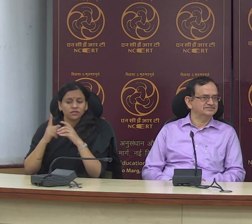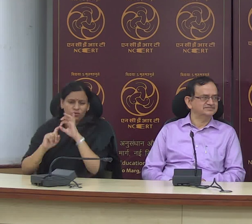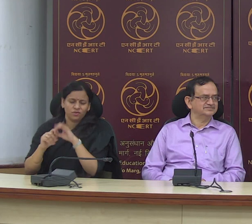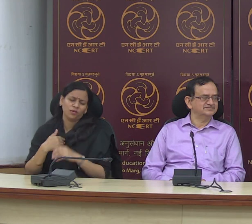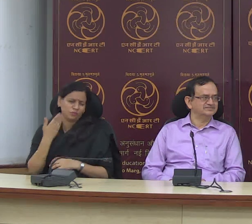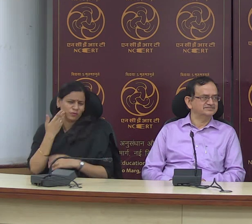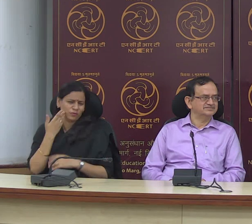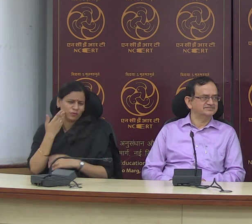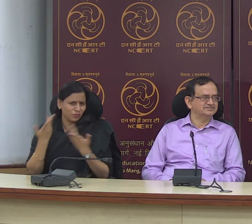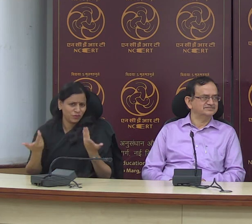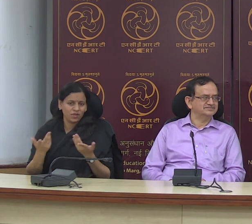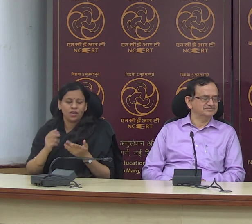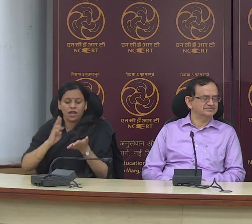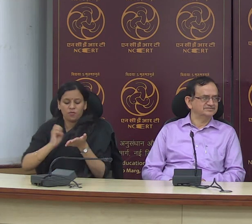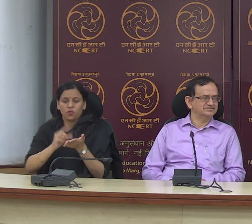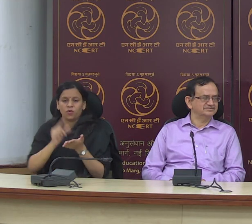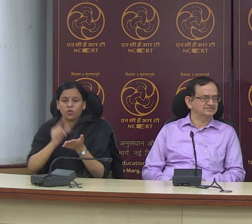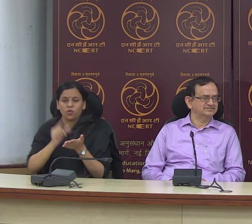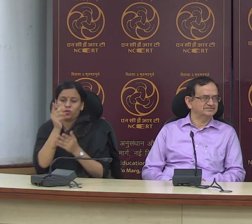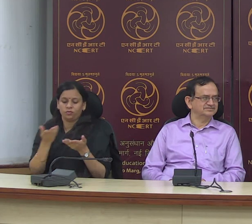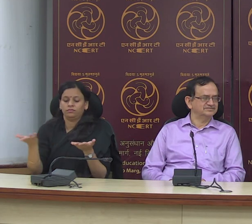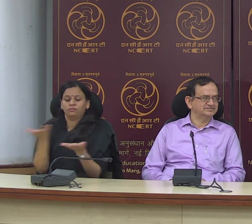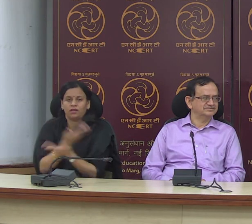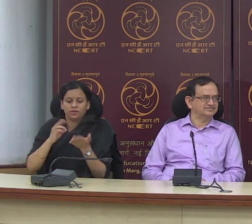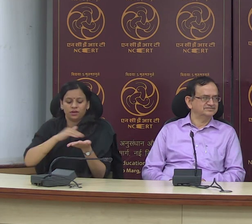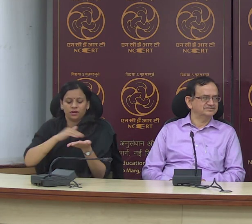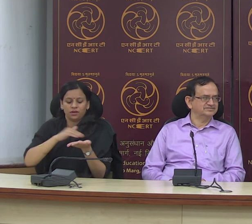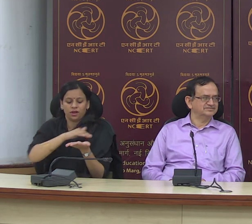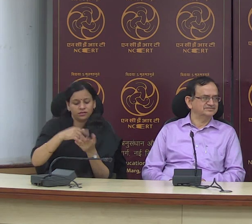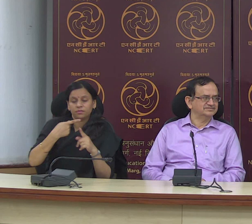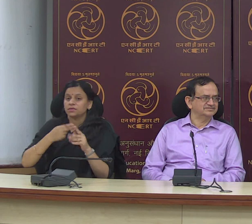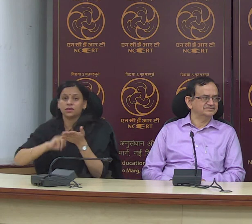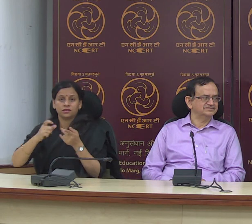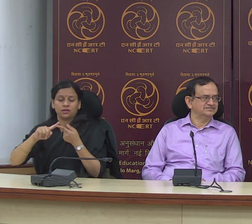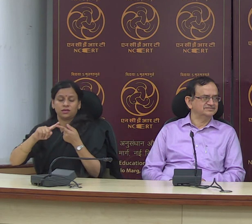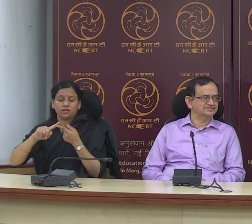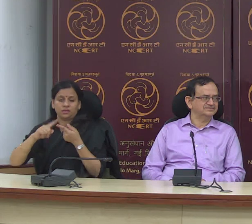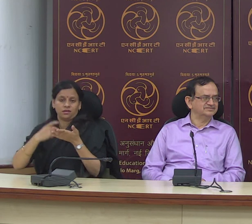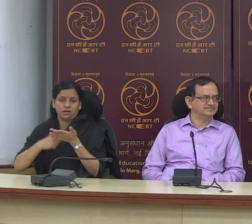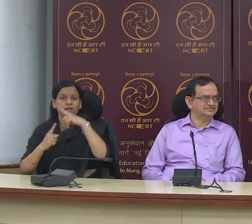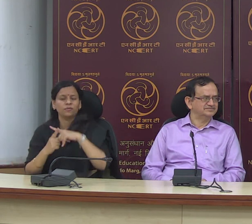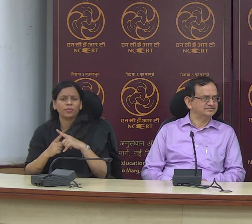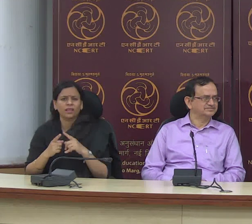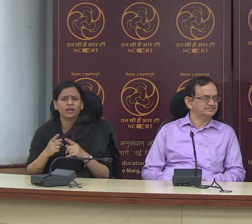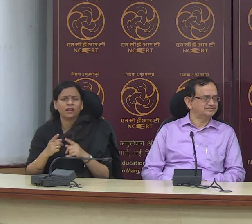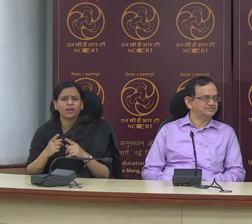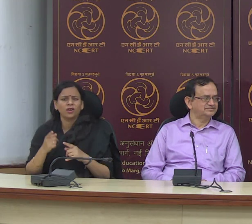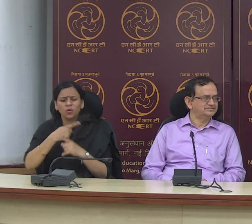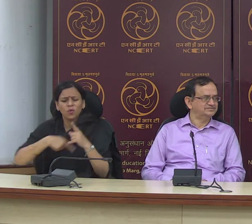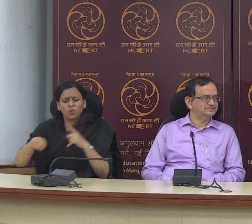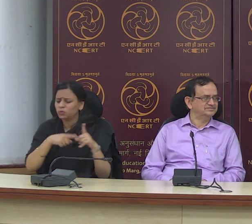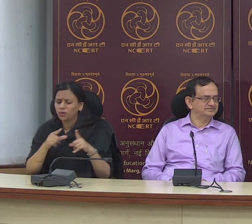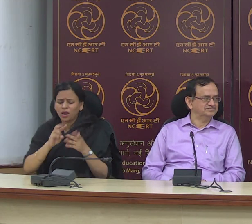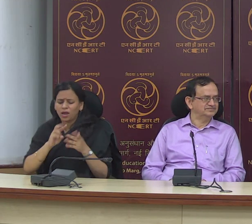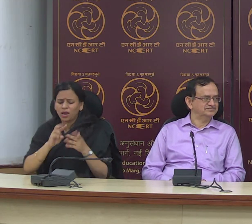आई नो वी हैव साइंड MOU बिटवीन NCERT एंड ISLRTC, सो व्हाट आर देयर रिस्पेक्टिव रोल्स इन